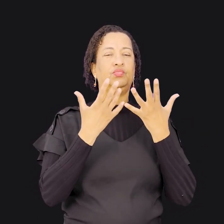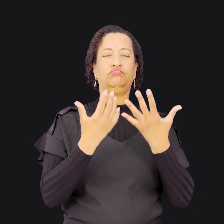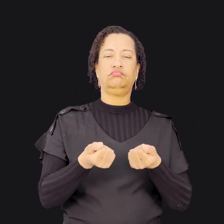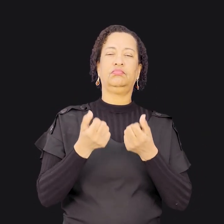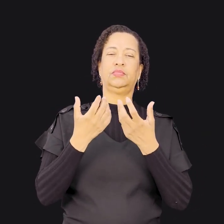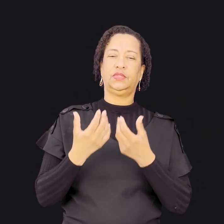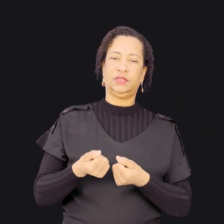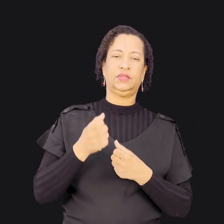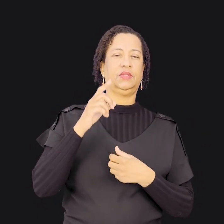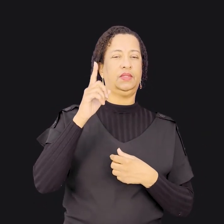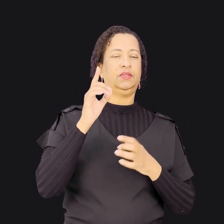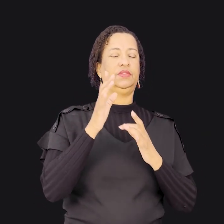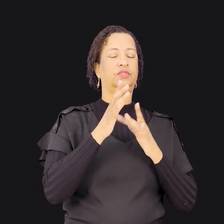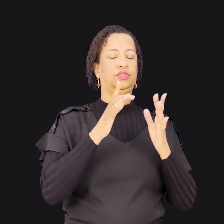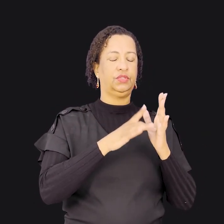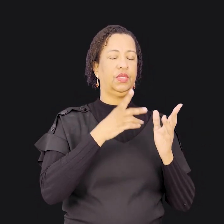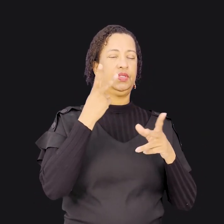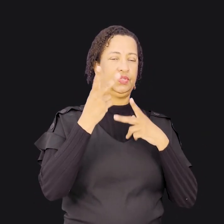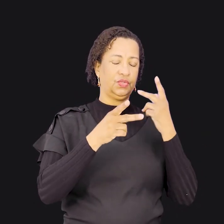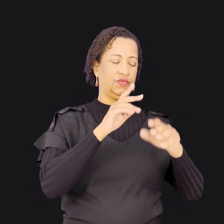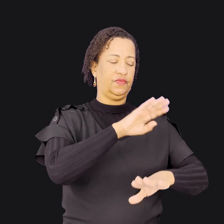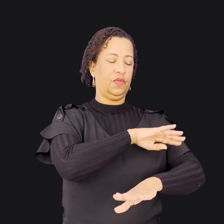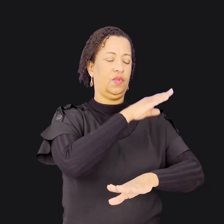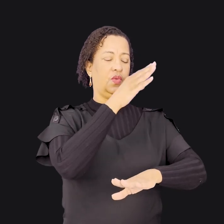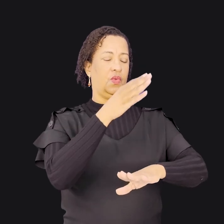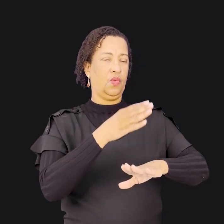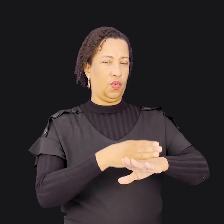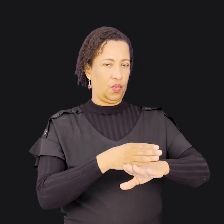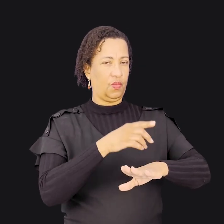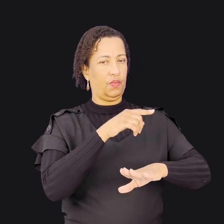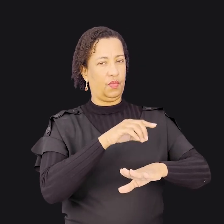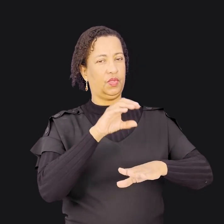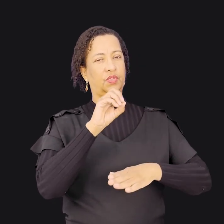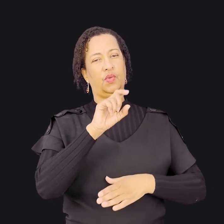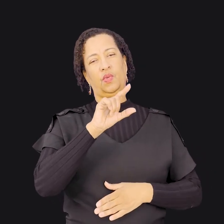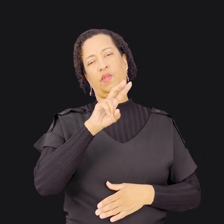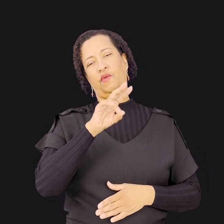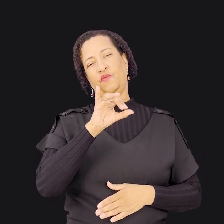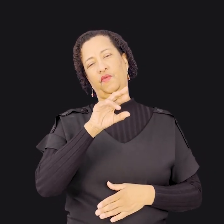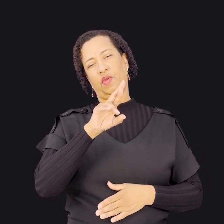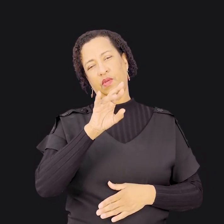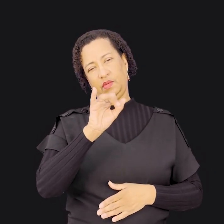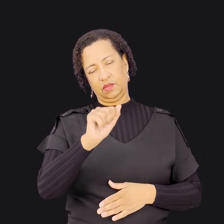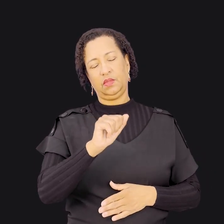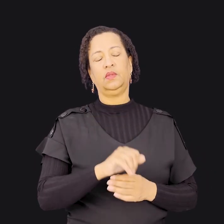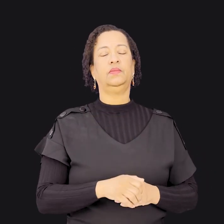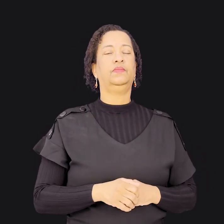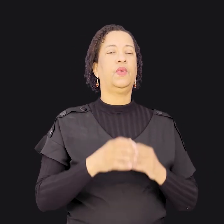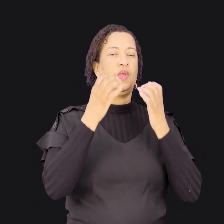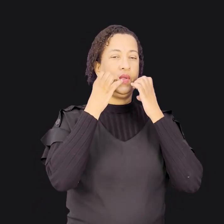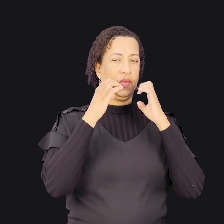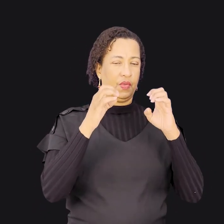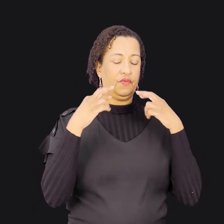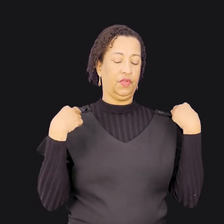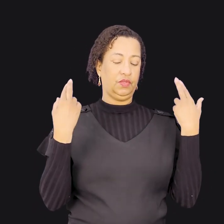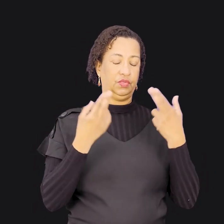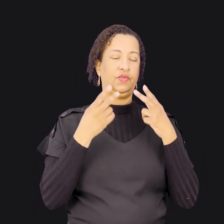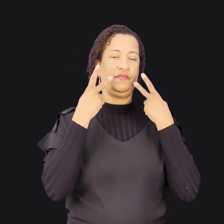o aceitem. Jesus disse isso no Monte das Oliveiras. E este Evangelho do Reino será pregado em todo o mundo